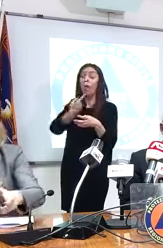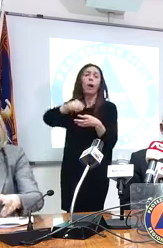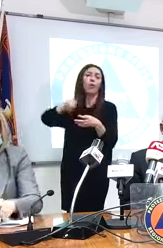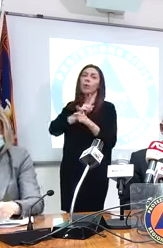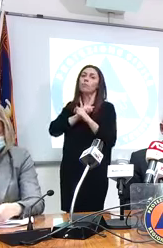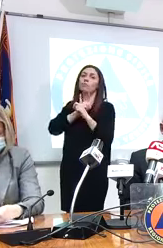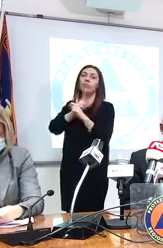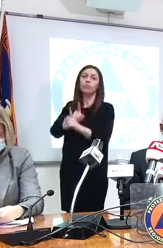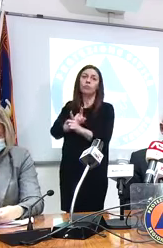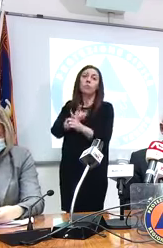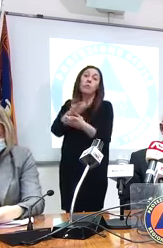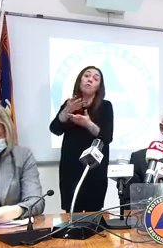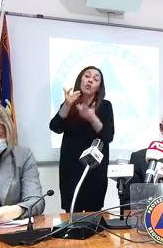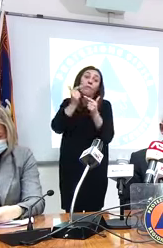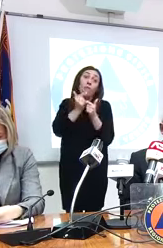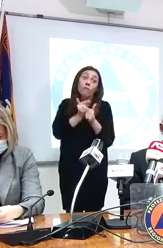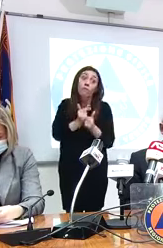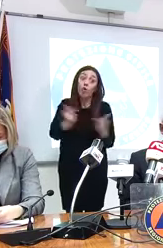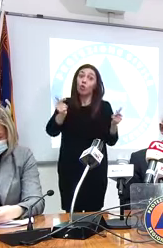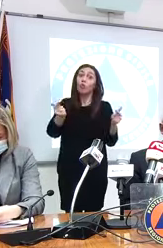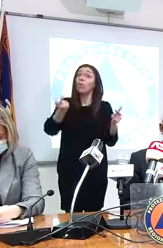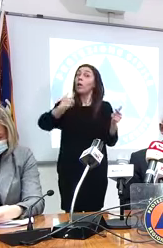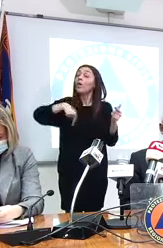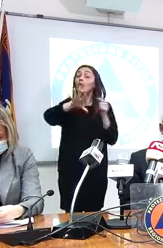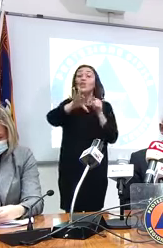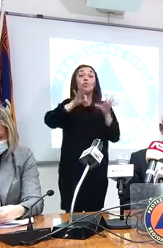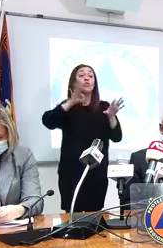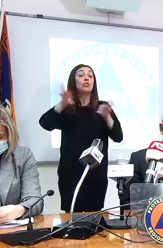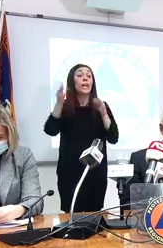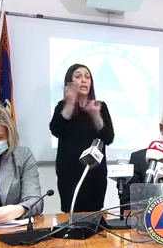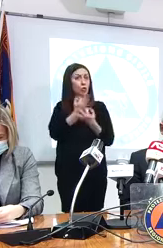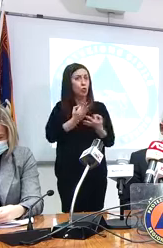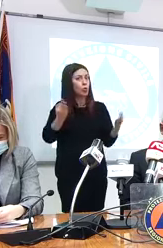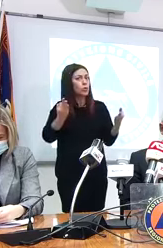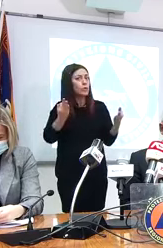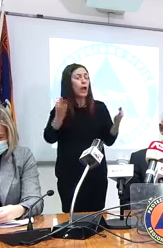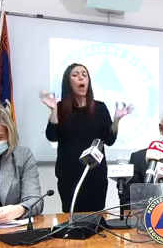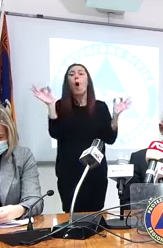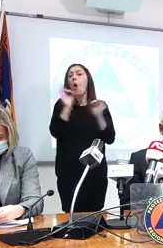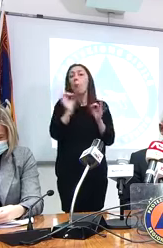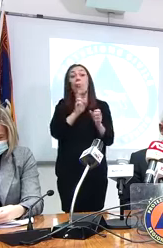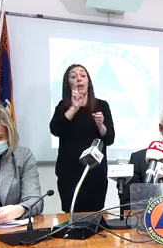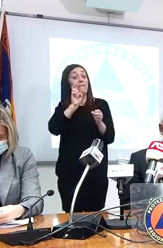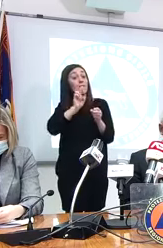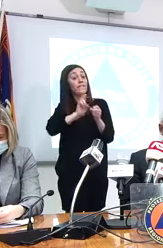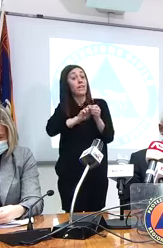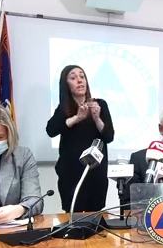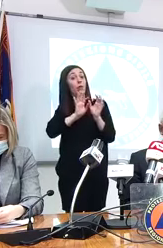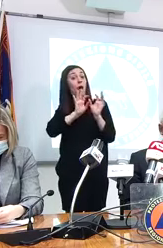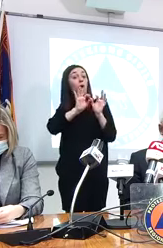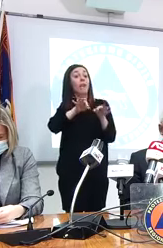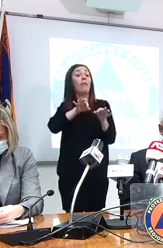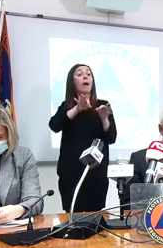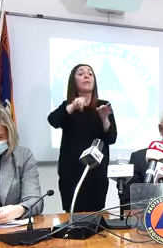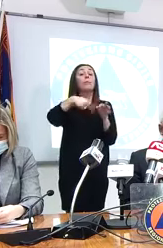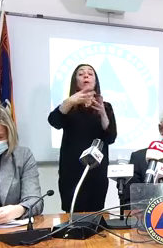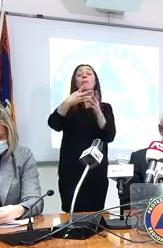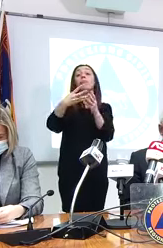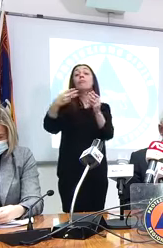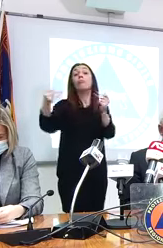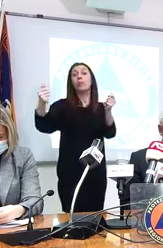abbiamo fatto delle scelte giuste, probabilmente il virus come è arrivato se n'è andato, eh? Cioè non è che resta all'infinito. La peste a